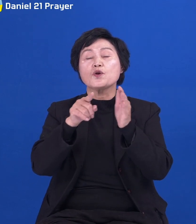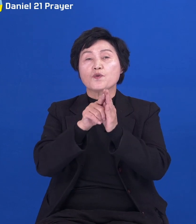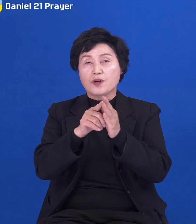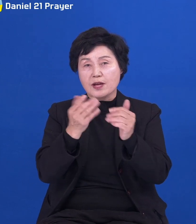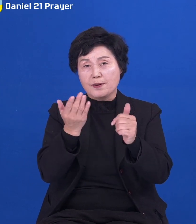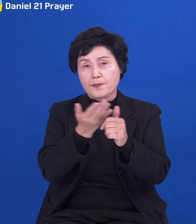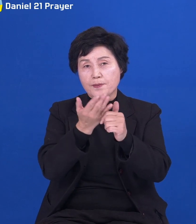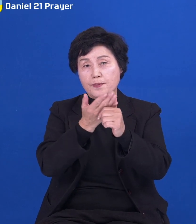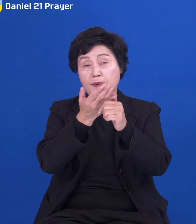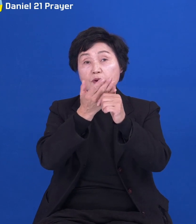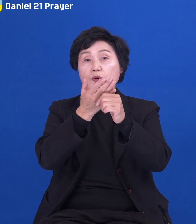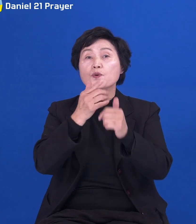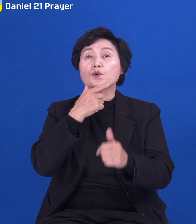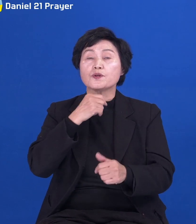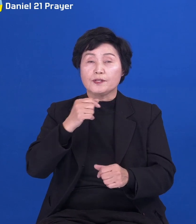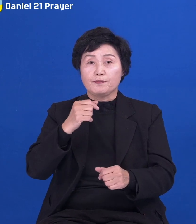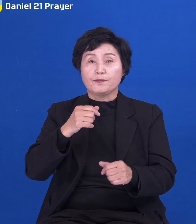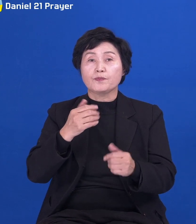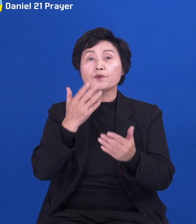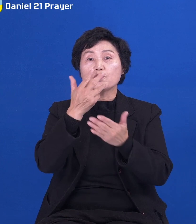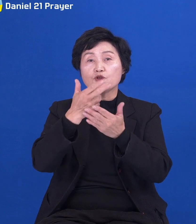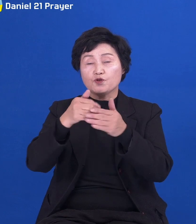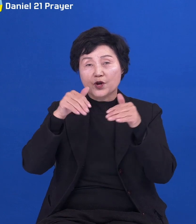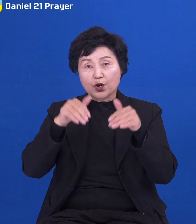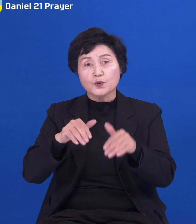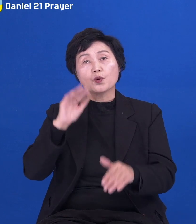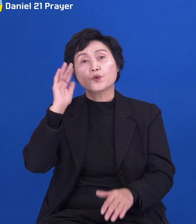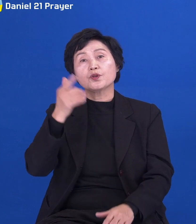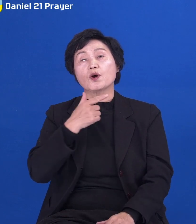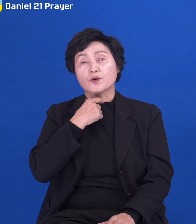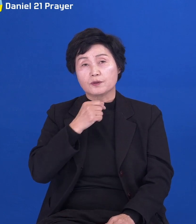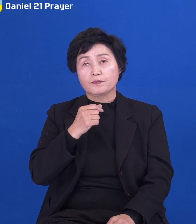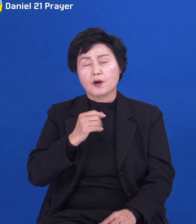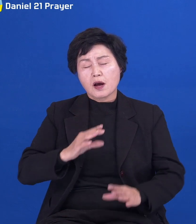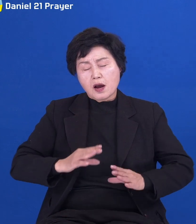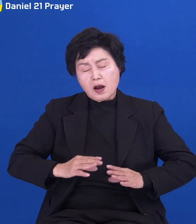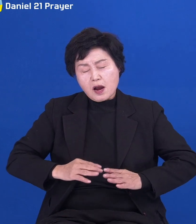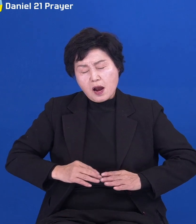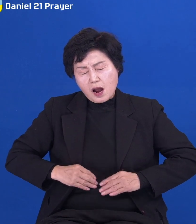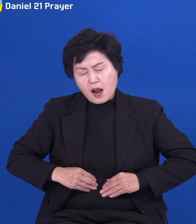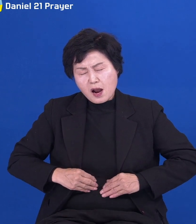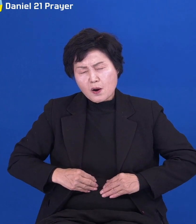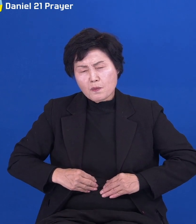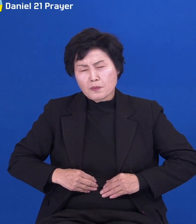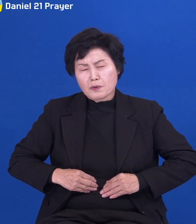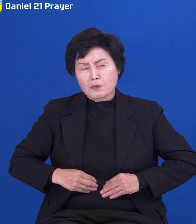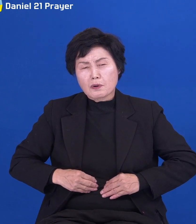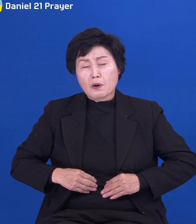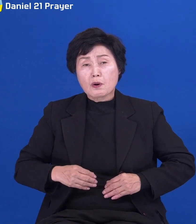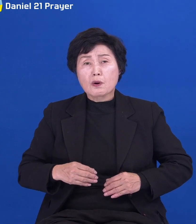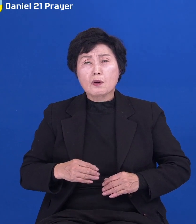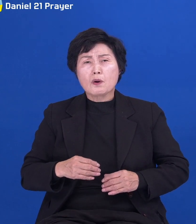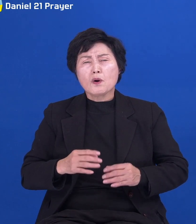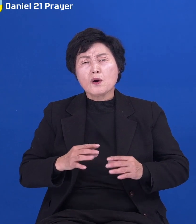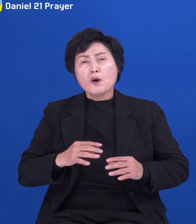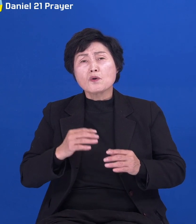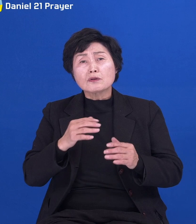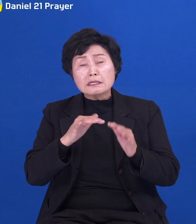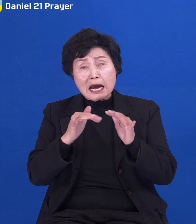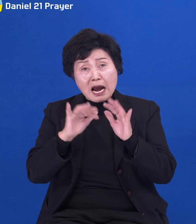그래서 못 먹고 못 입고 자라는 그 애들을 데려다가 따뜻한 밥과 따뜻한 잠자리를 주고